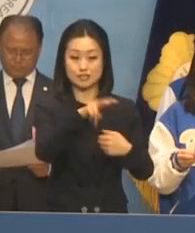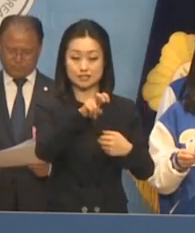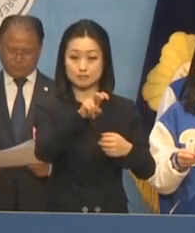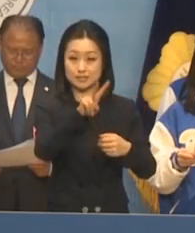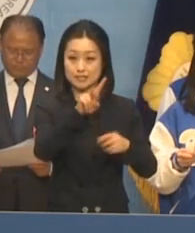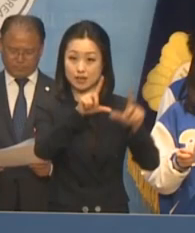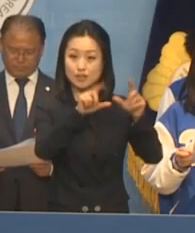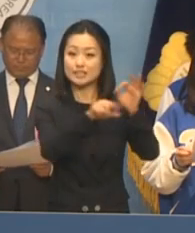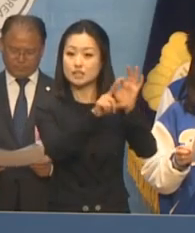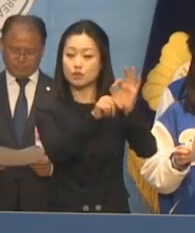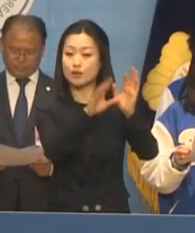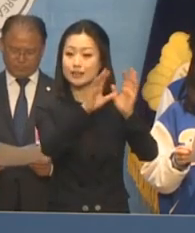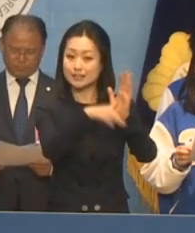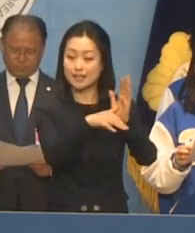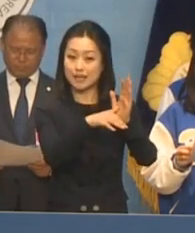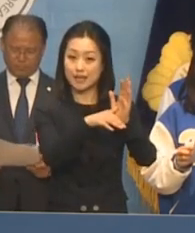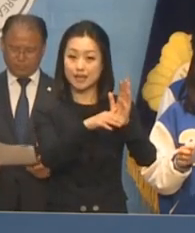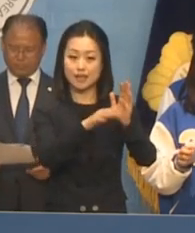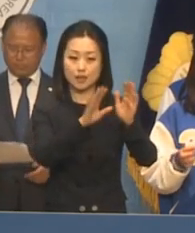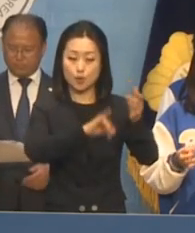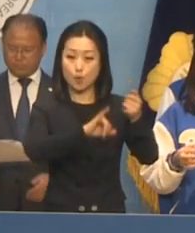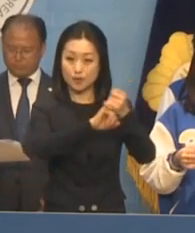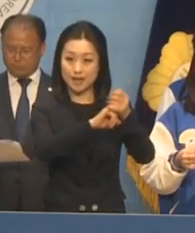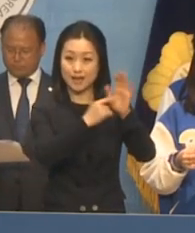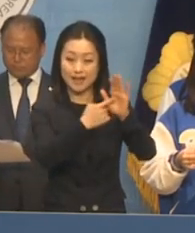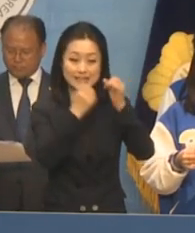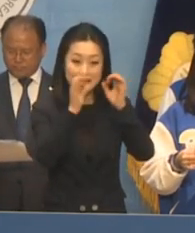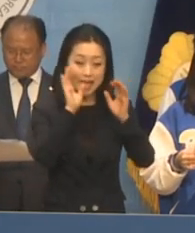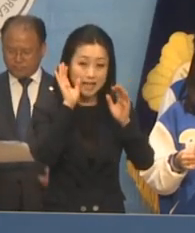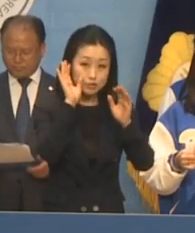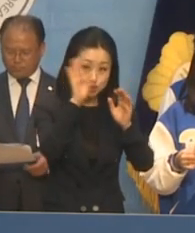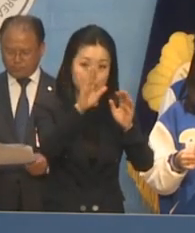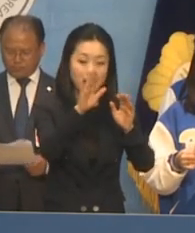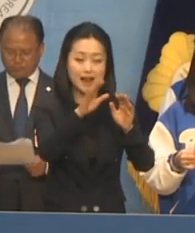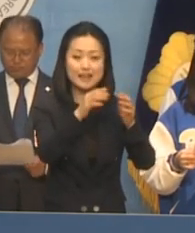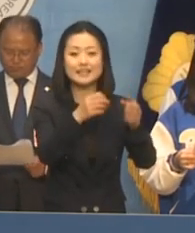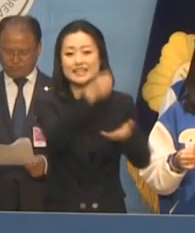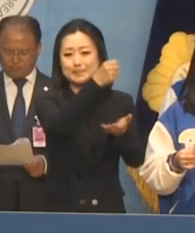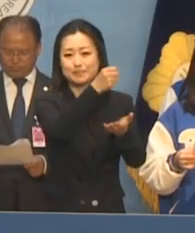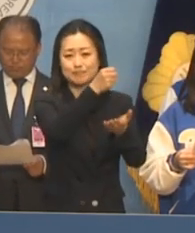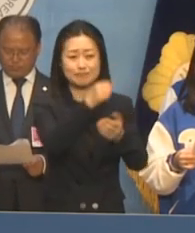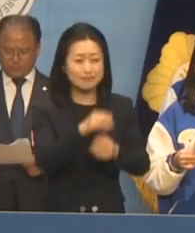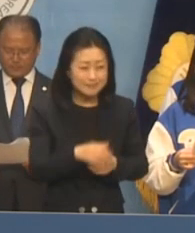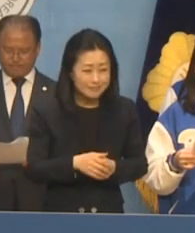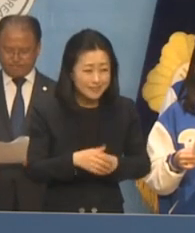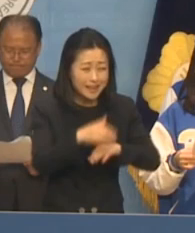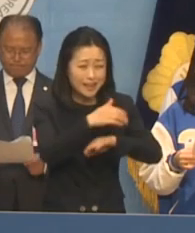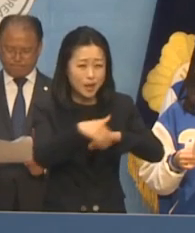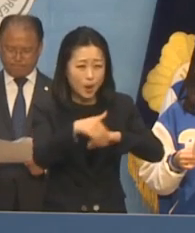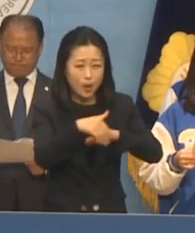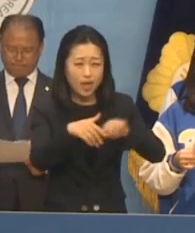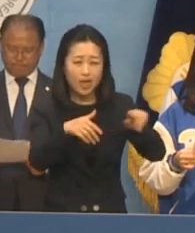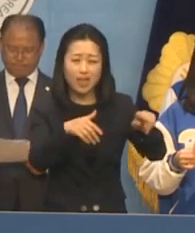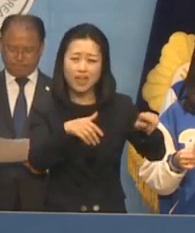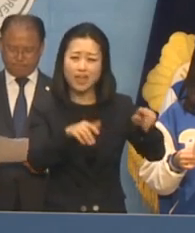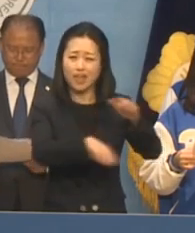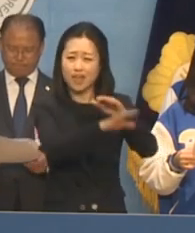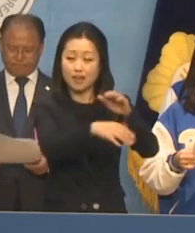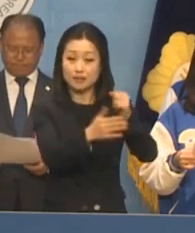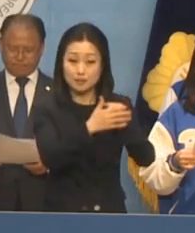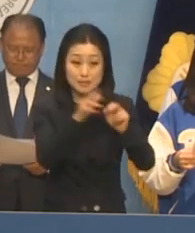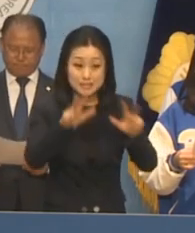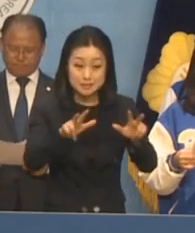10월 야심차게 새 출발 기금을 내놓았지만 현실성 없는 프로그 프로그램 설계로 1년 반이